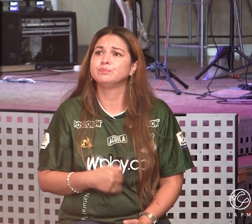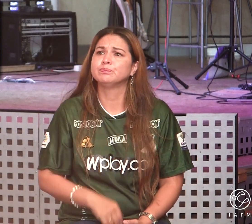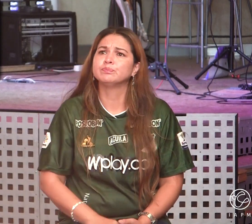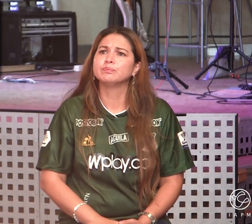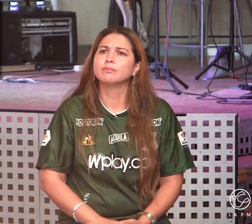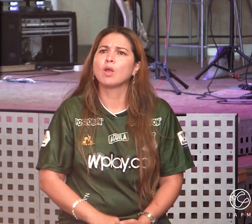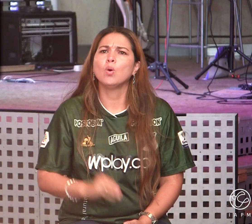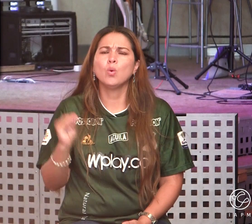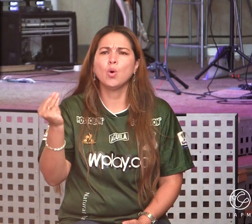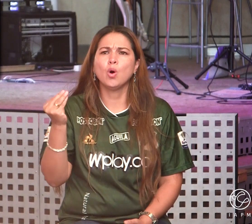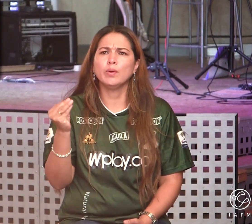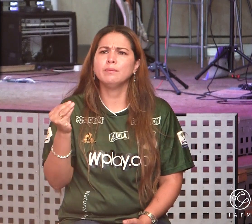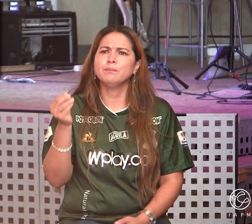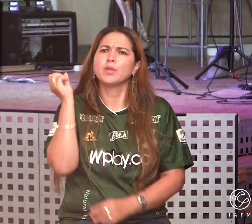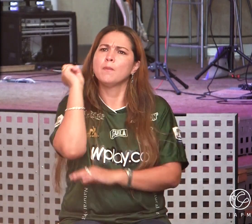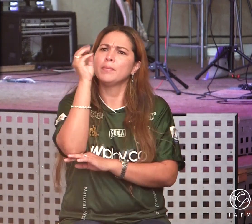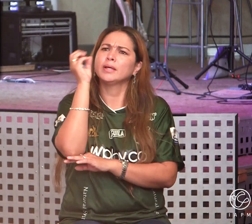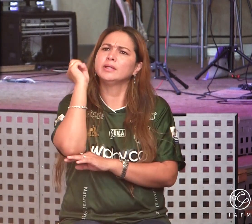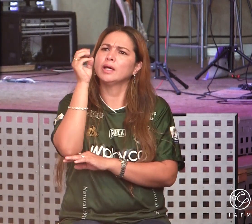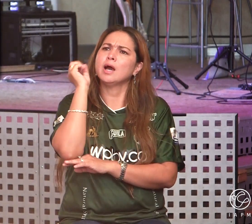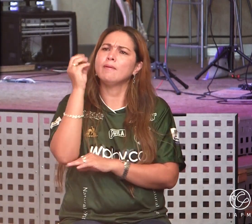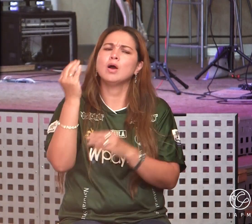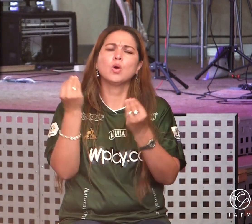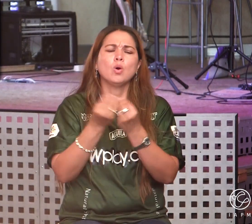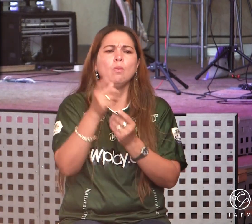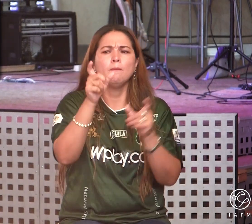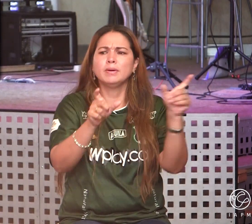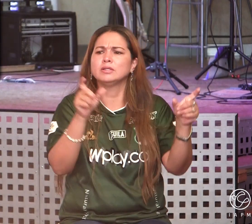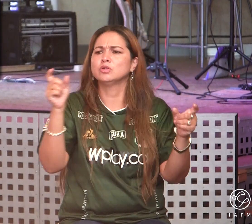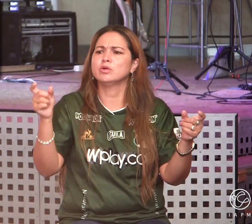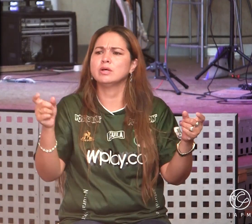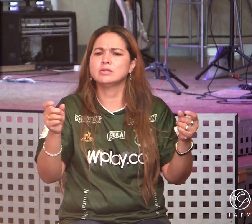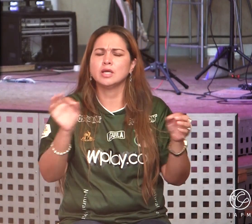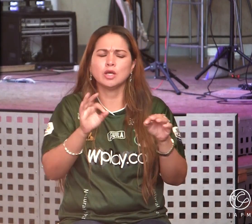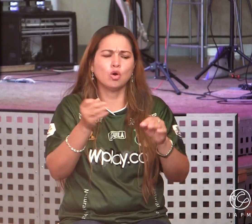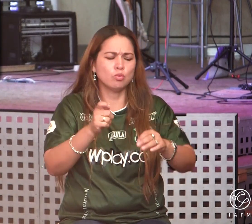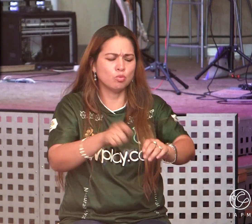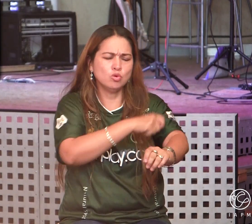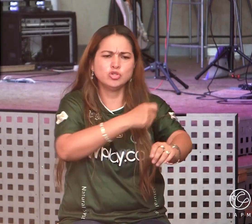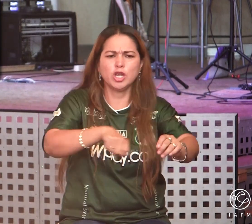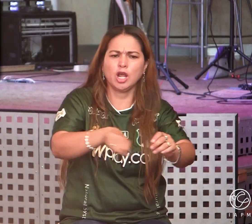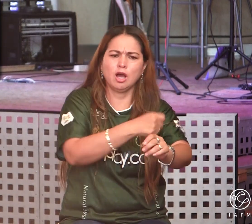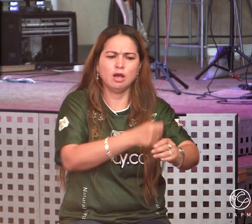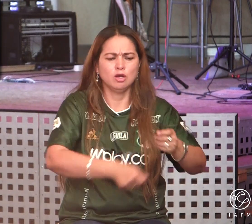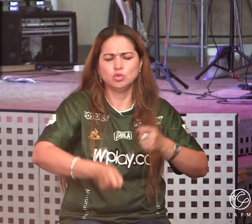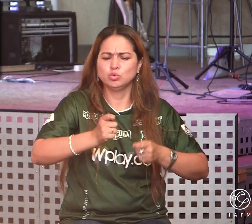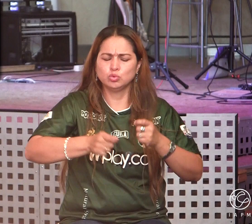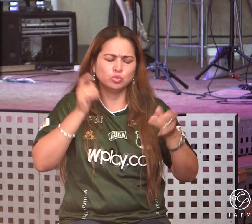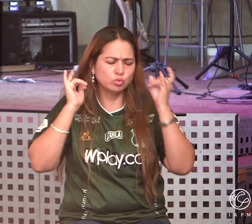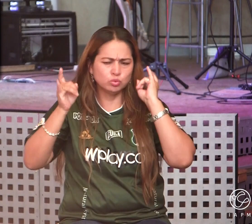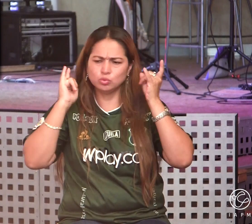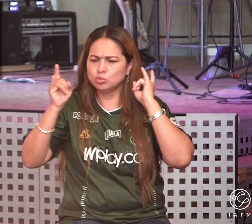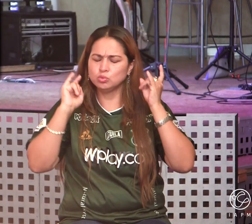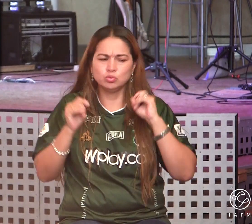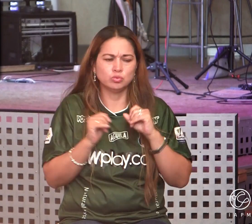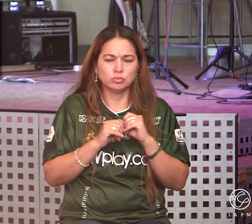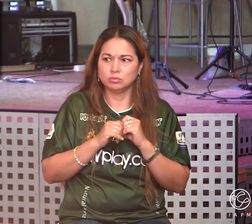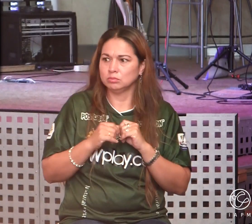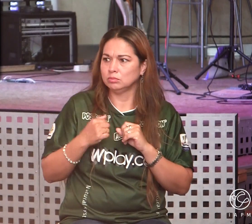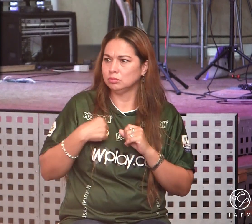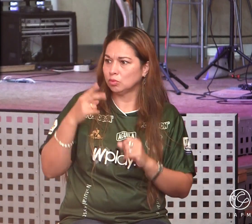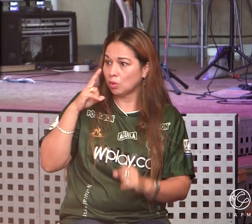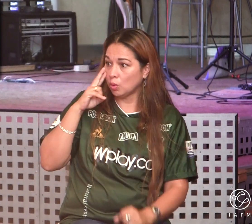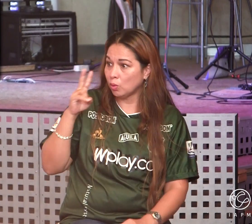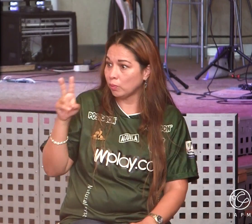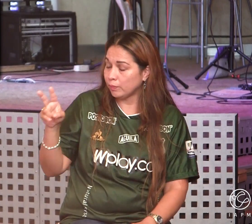España. Y él estaba allí con sus cimbalitos haciéndolos sonar. Y yo no sé si era yo su competencia o él era la mía, pero